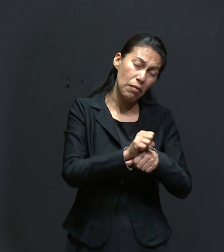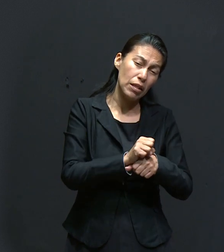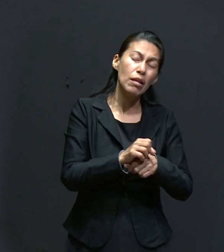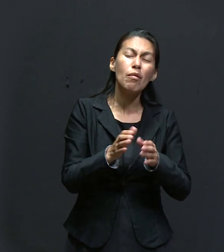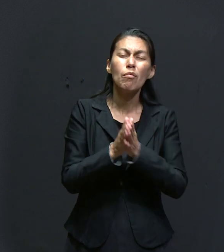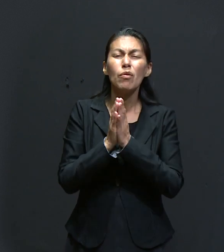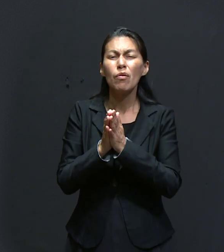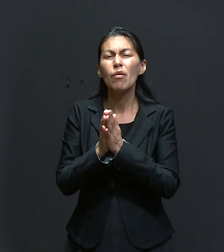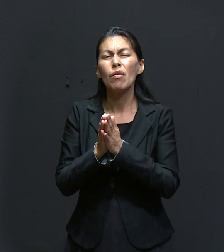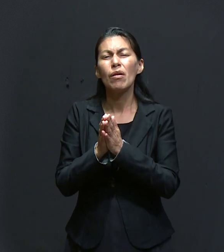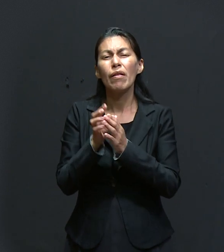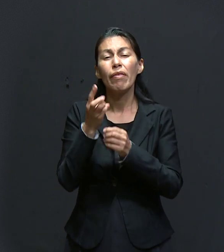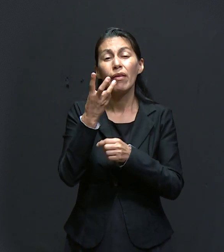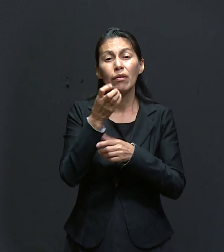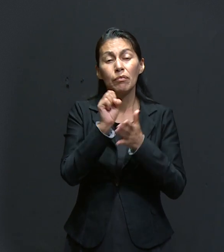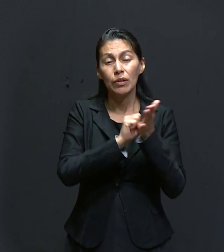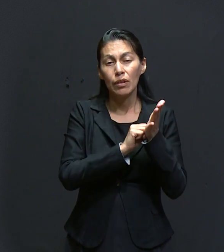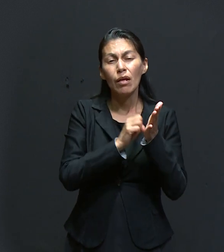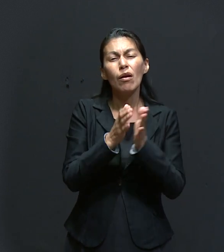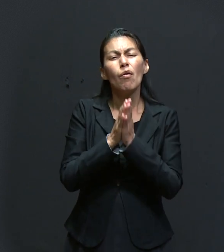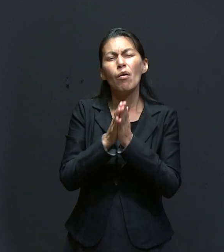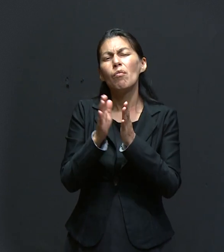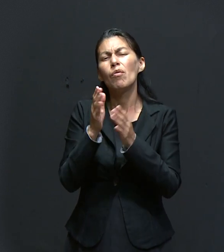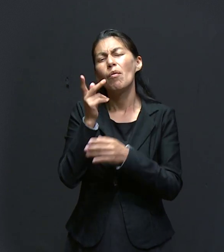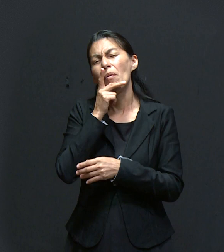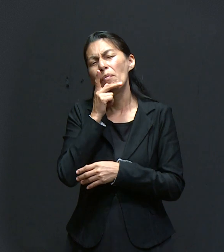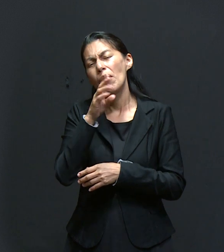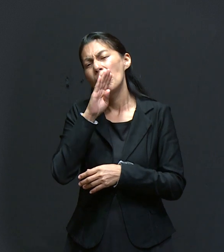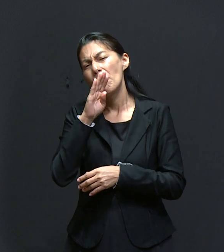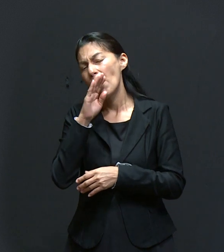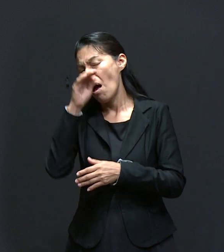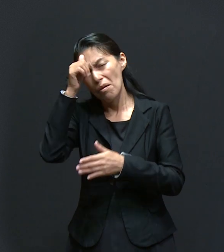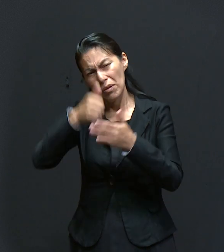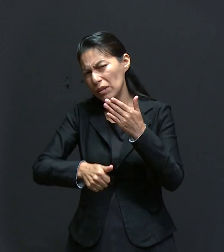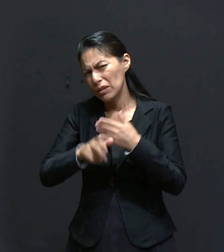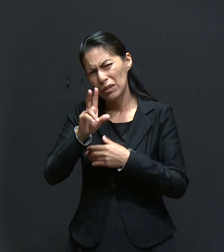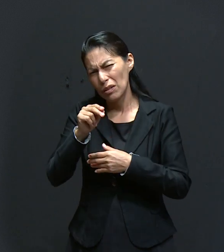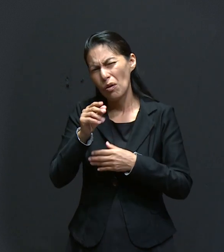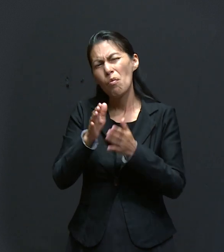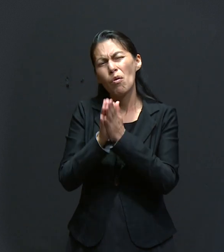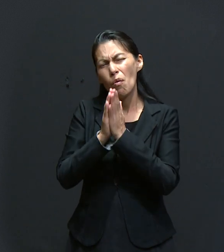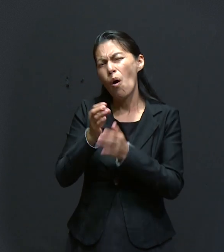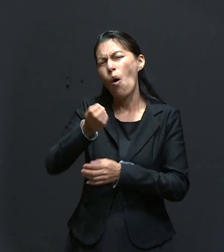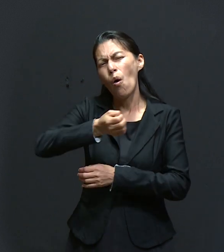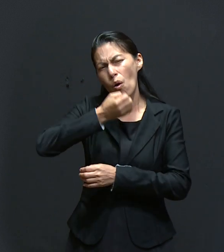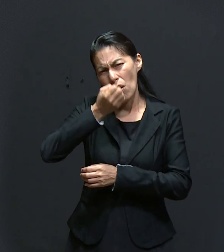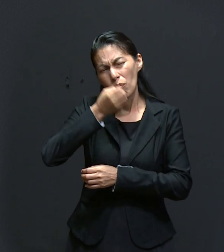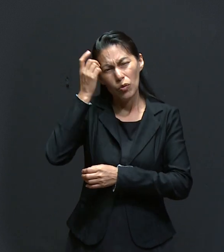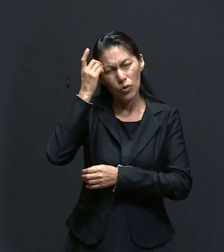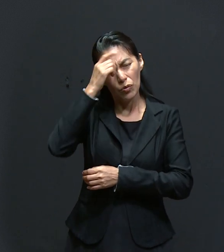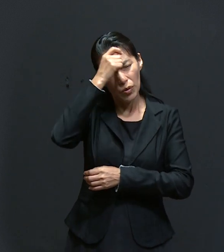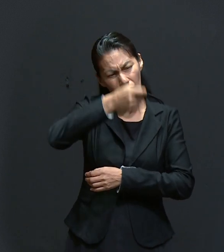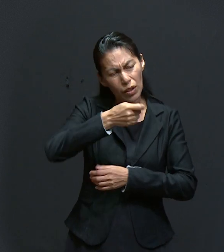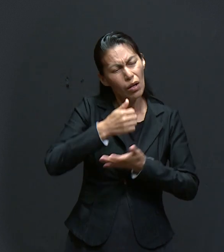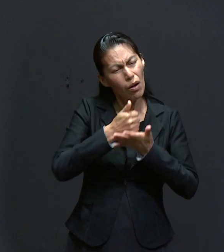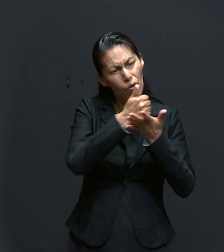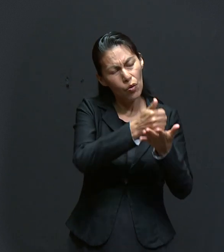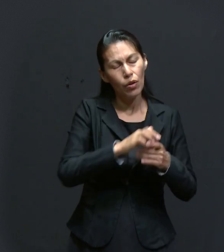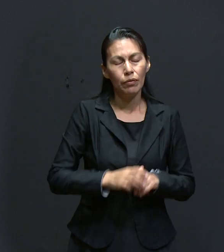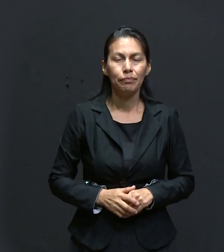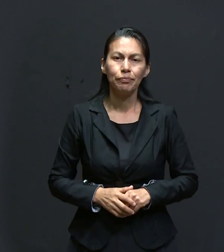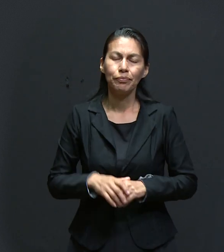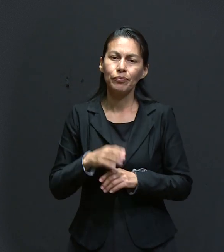uniremos a ti y también por tu familia humberto ramírez buenas noches